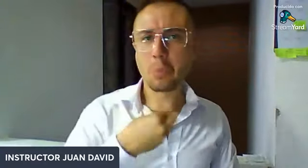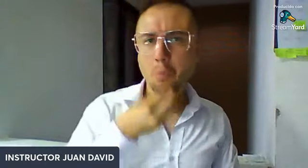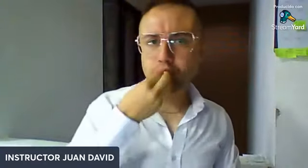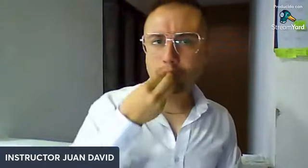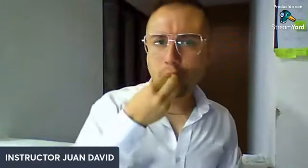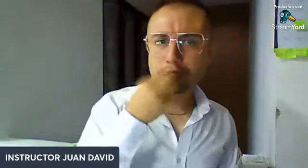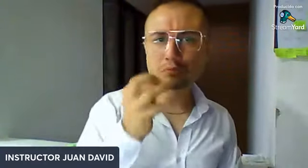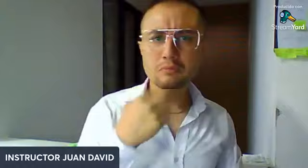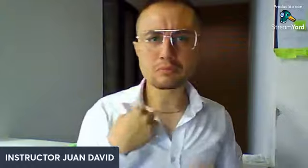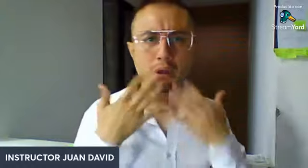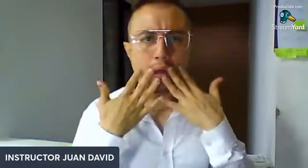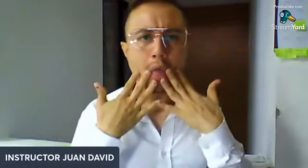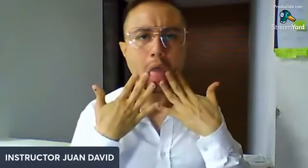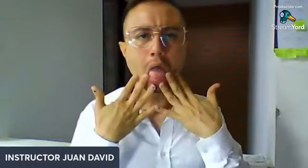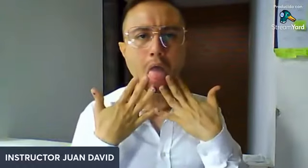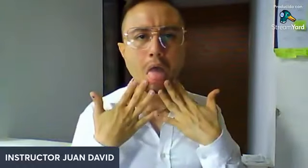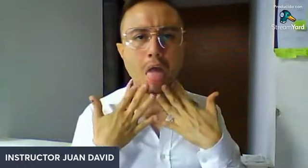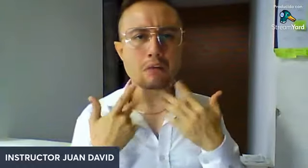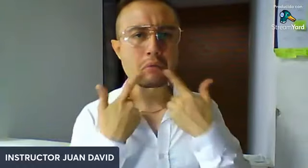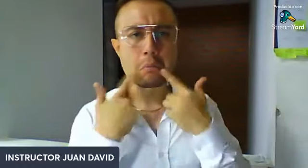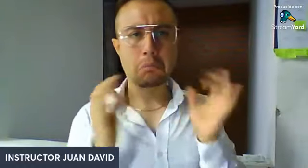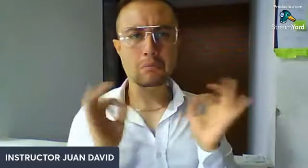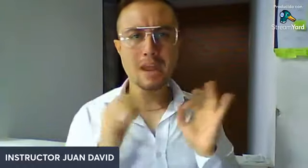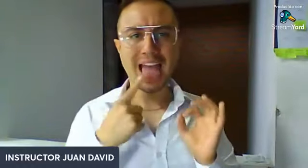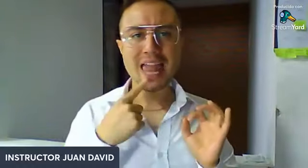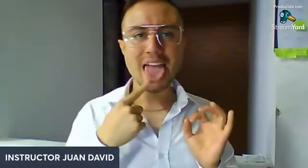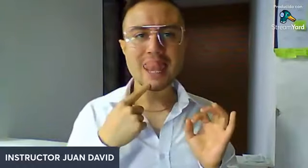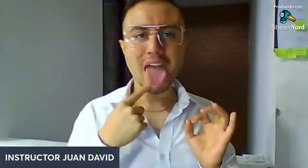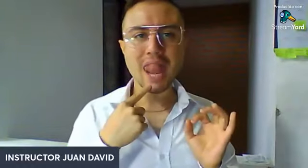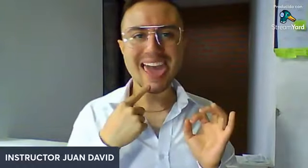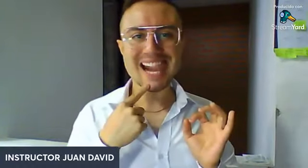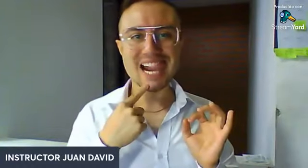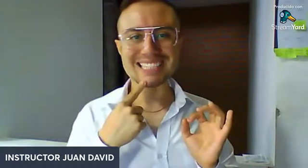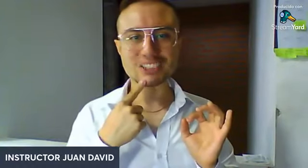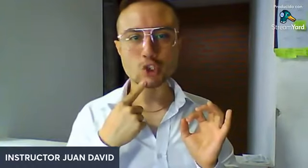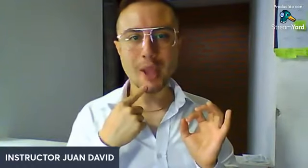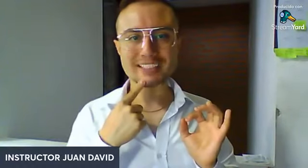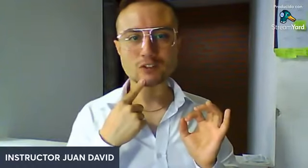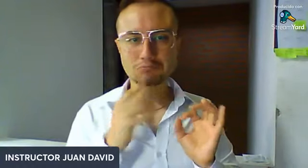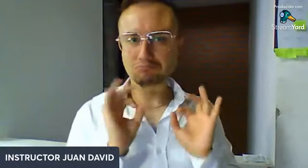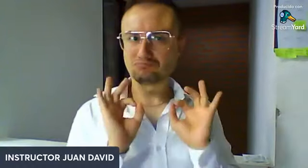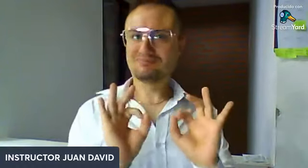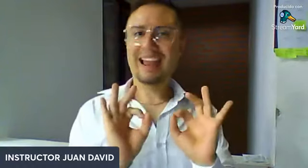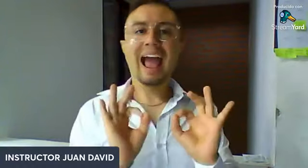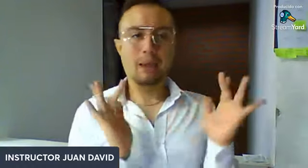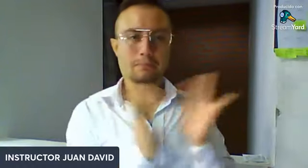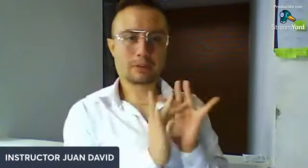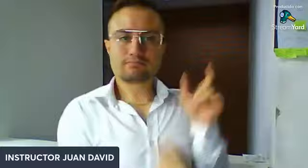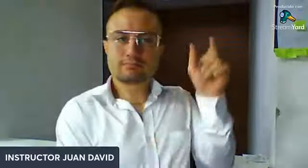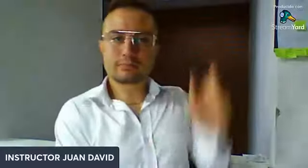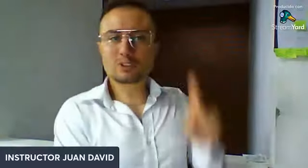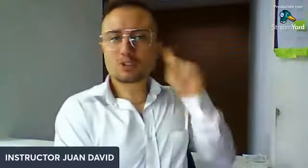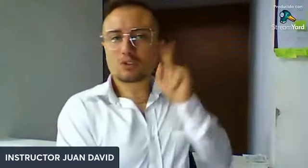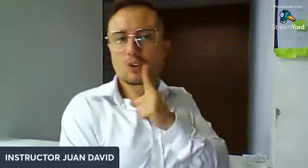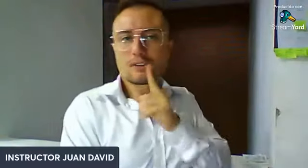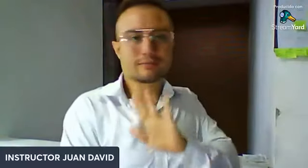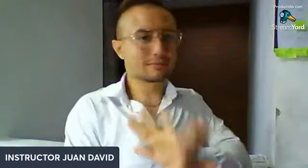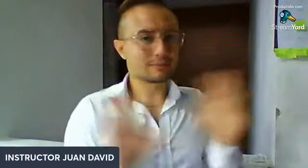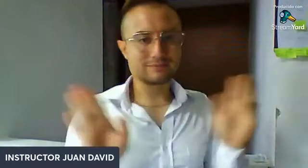personas mudas, más no el de las personas sordas, porque las personas sordas no tenemos problemas en las cuerdas vocales, podemos comer común y corriente